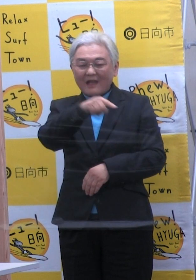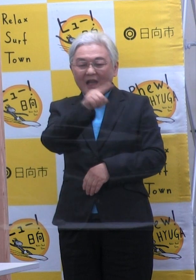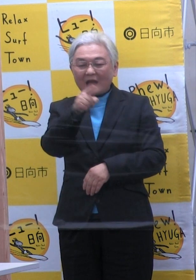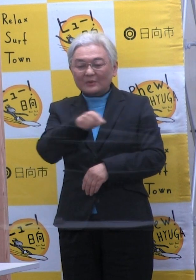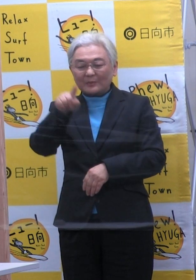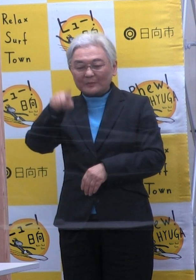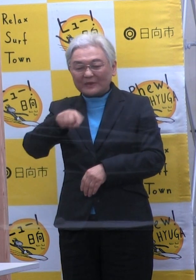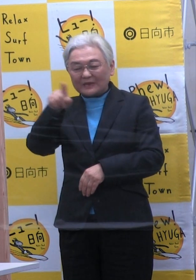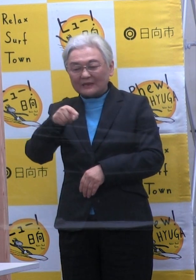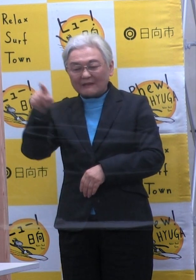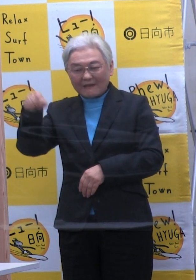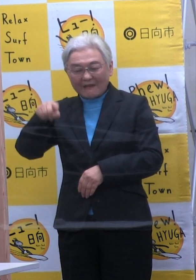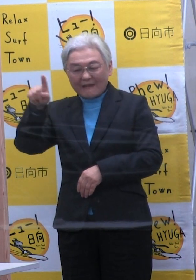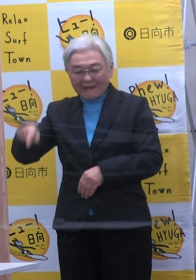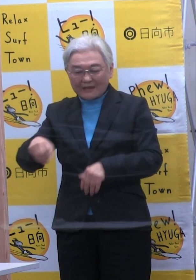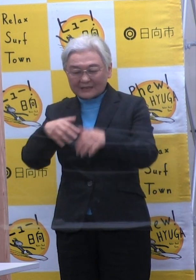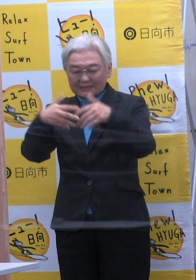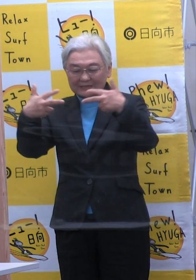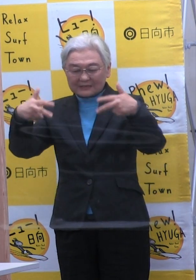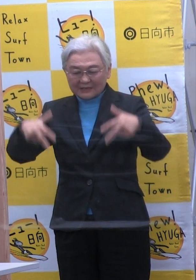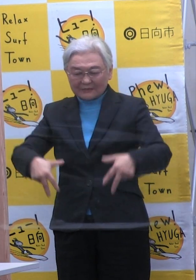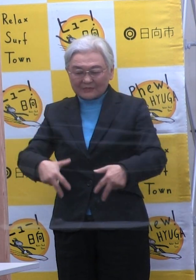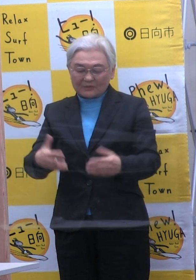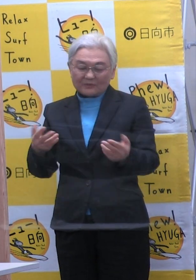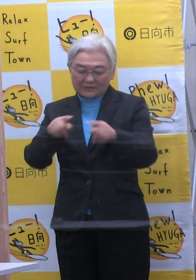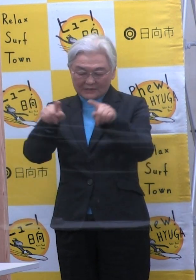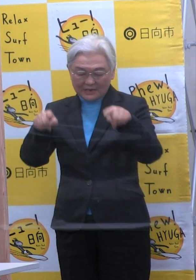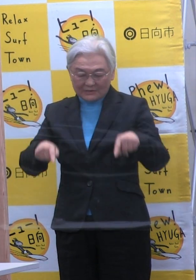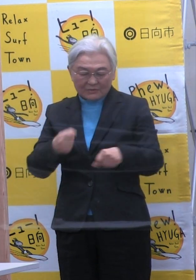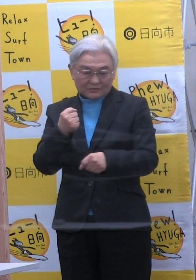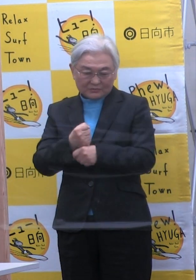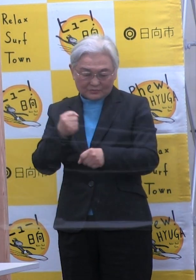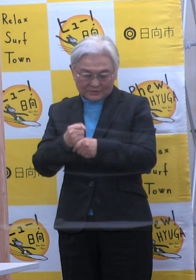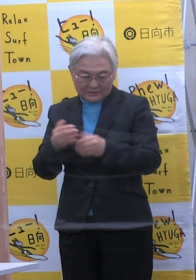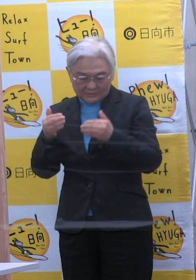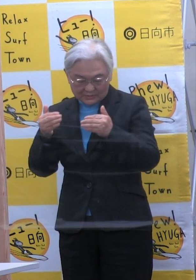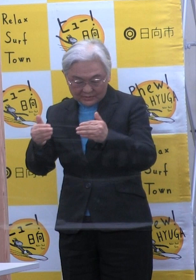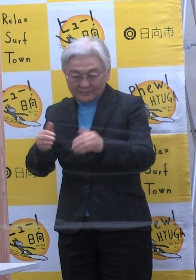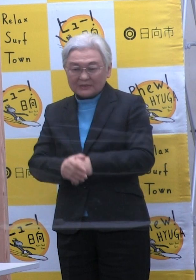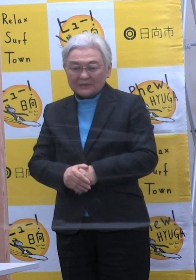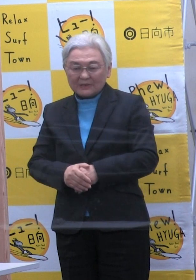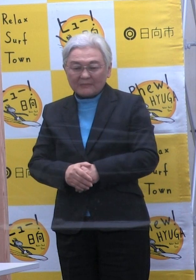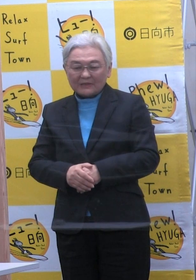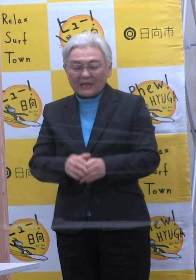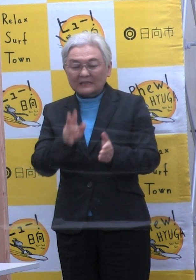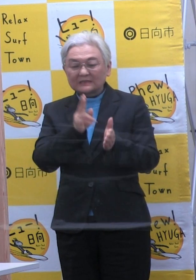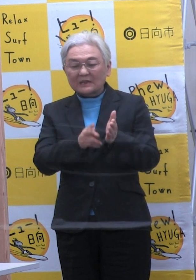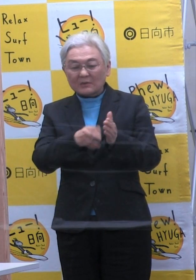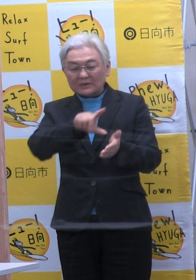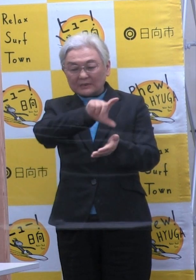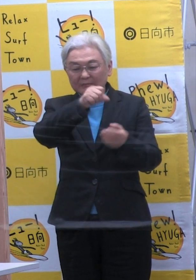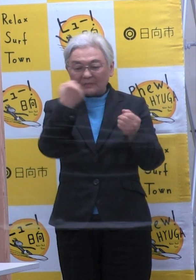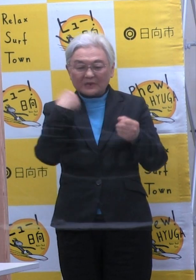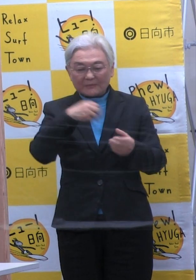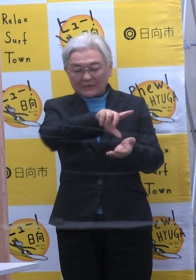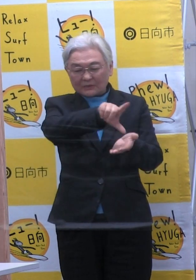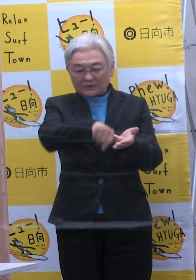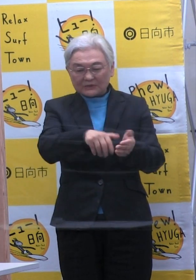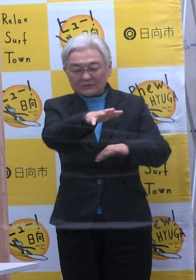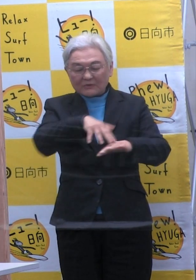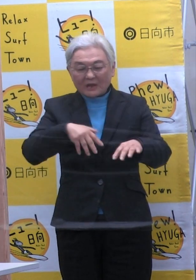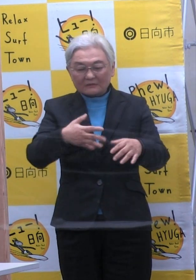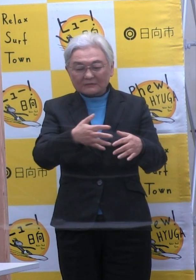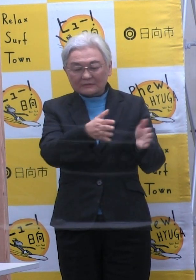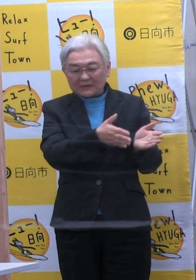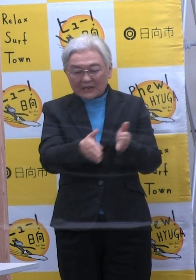シナリオ作成の拡充に取り組みます。また、在庫地並み土地区画整理事業や、駅周